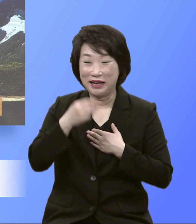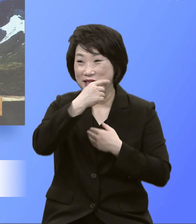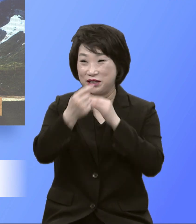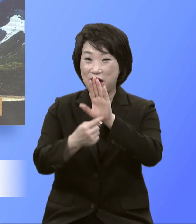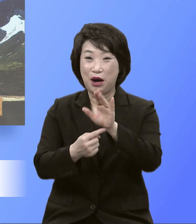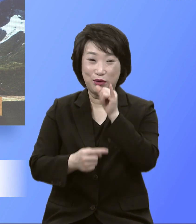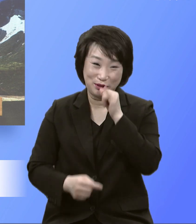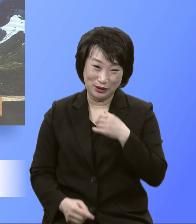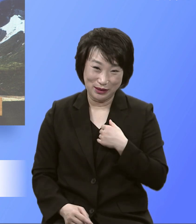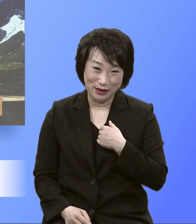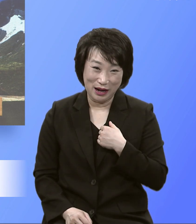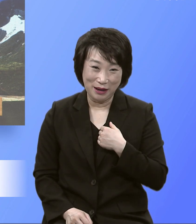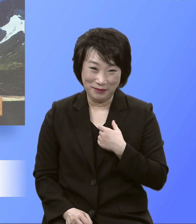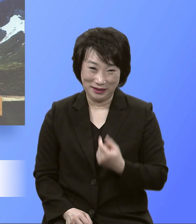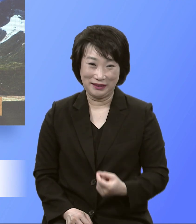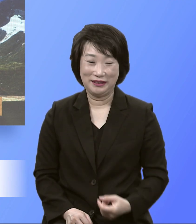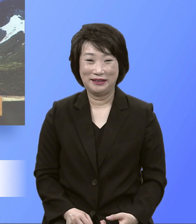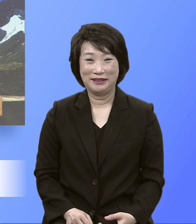증거하시나요?